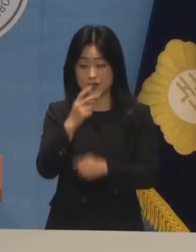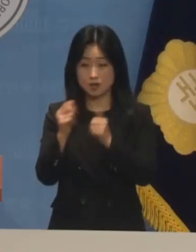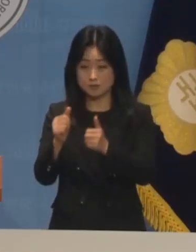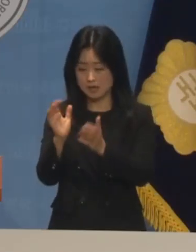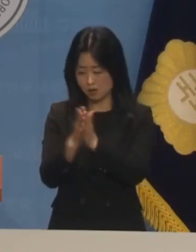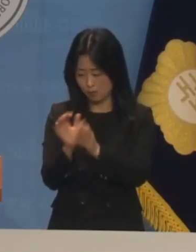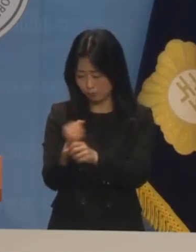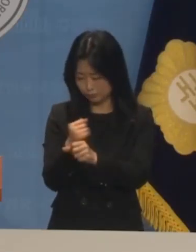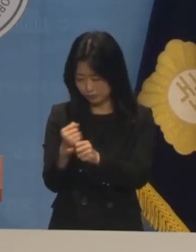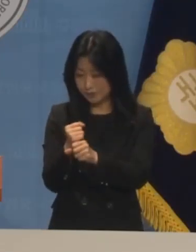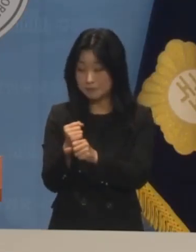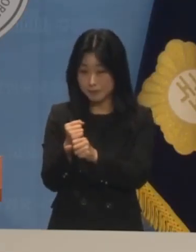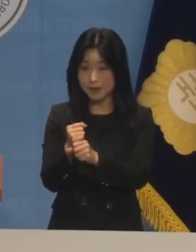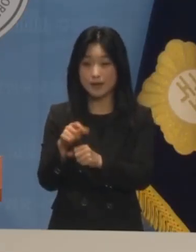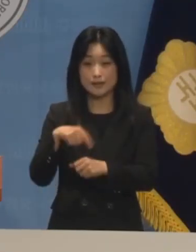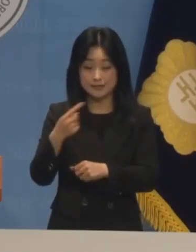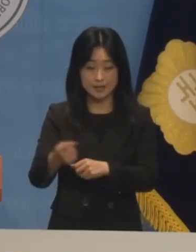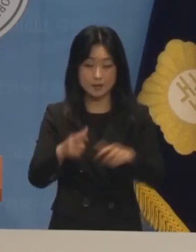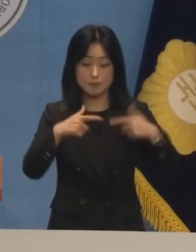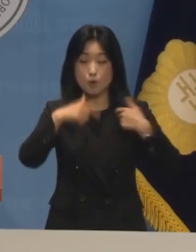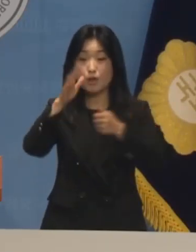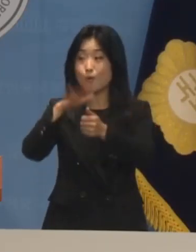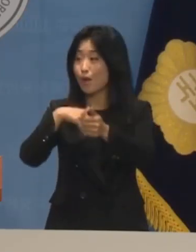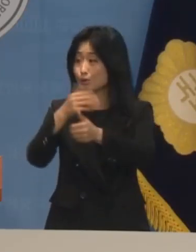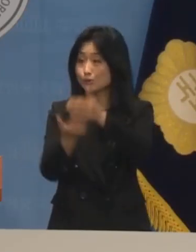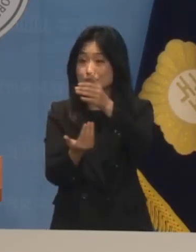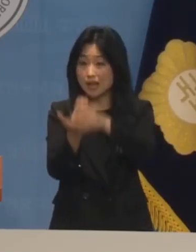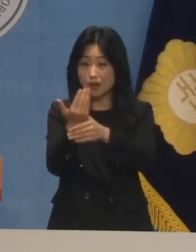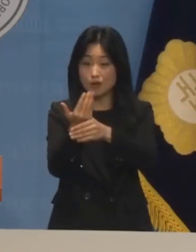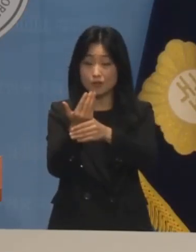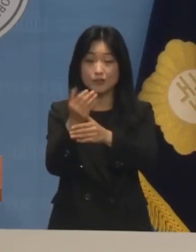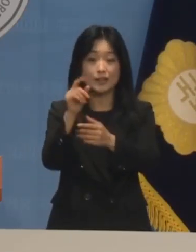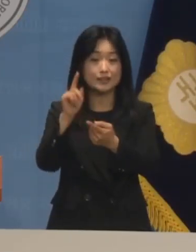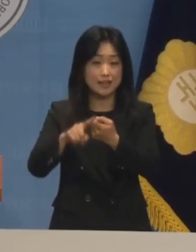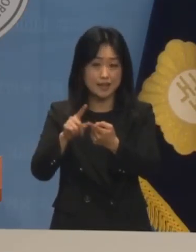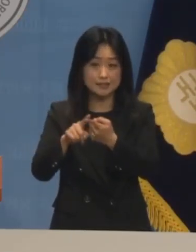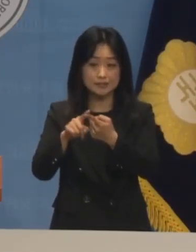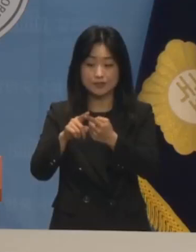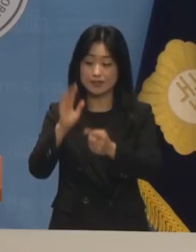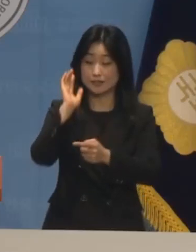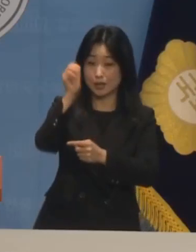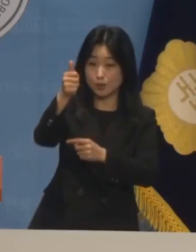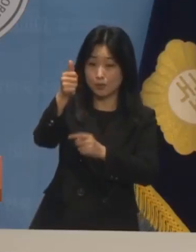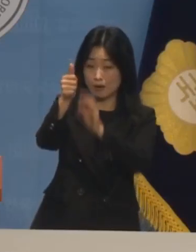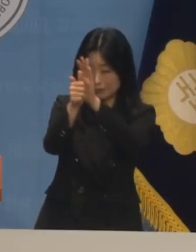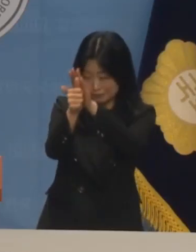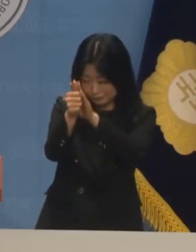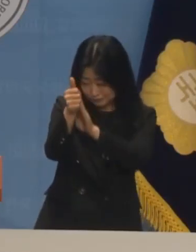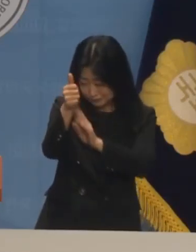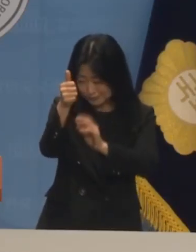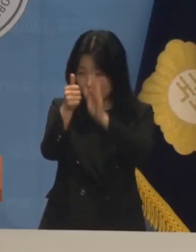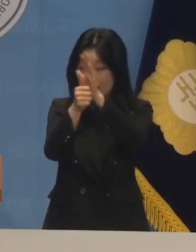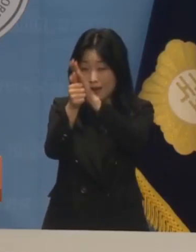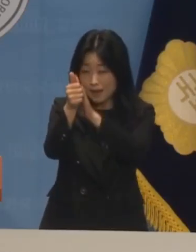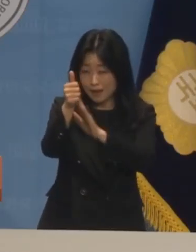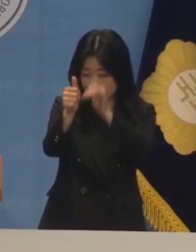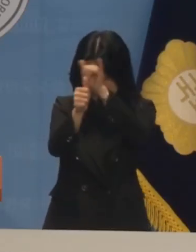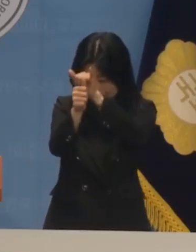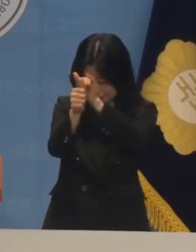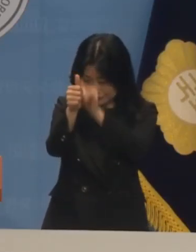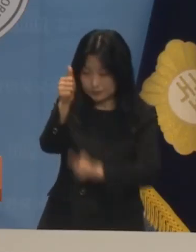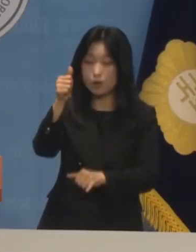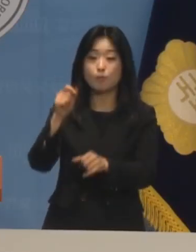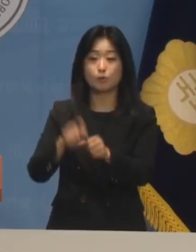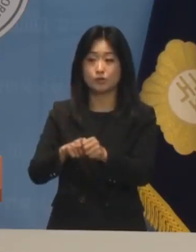공모하여 일개 명예훼손 사건에 불과한 이 사건과 관련하여 살아있는 권력인 대통령에게 과잉 충성할